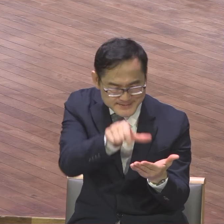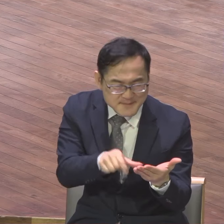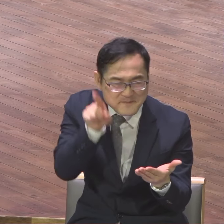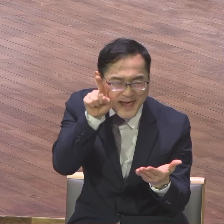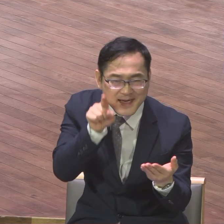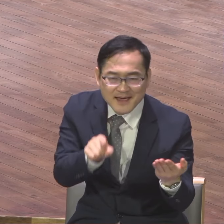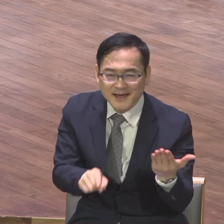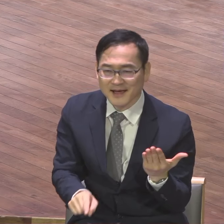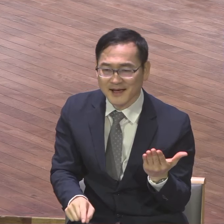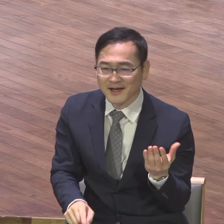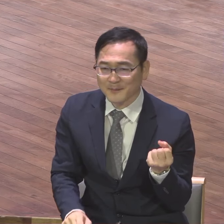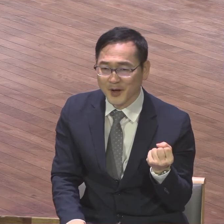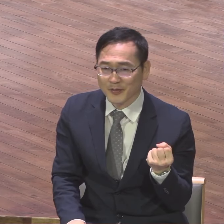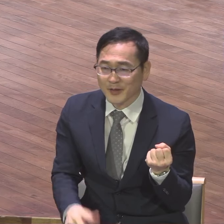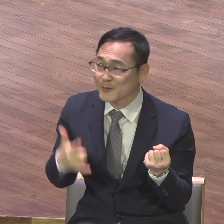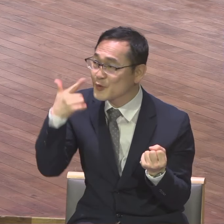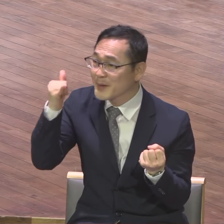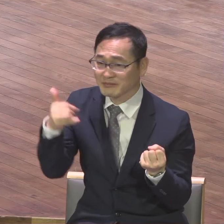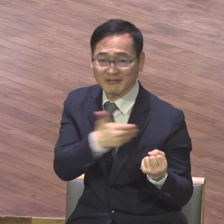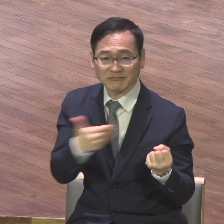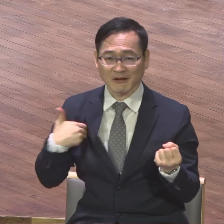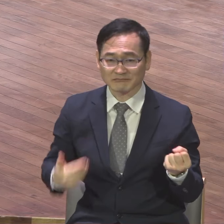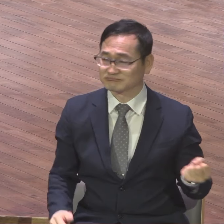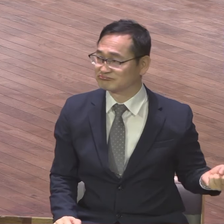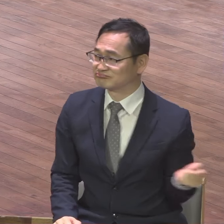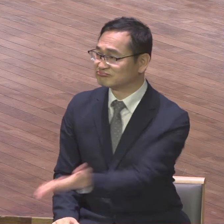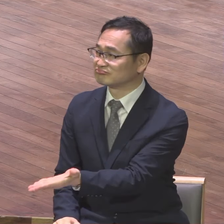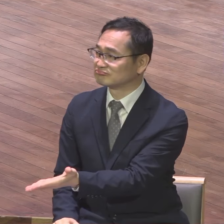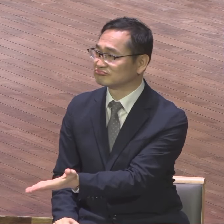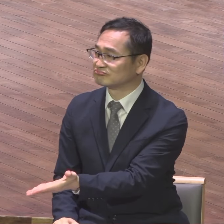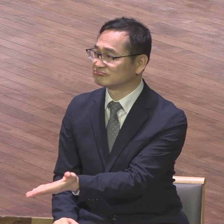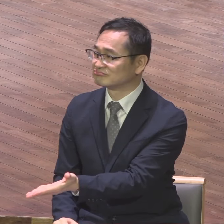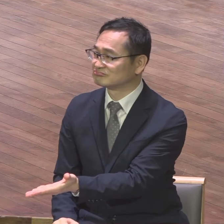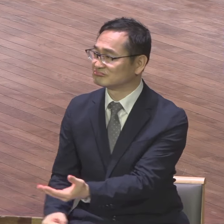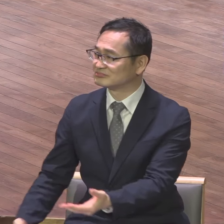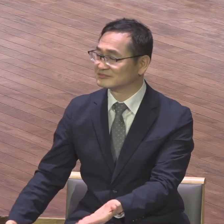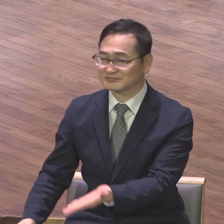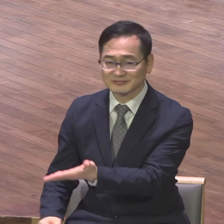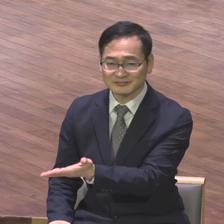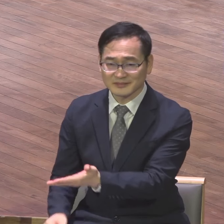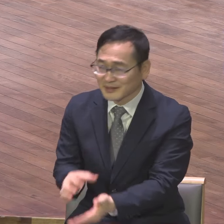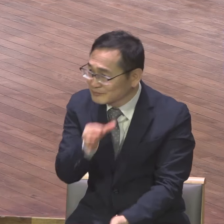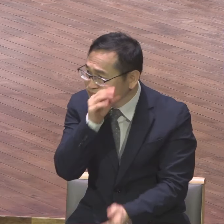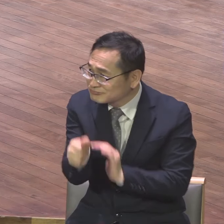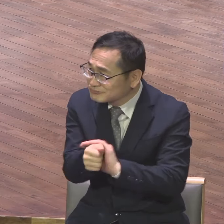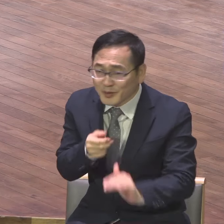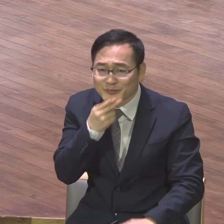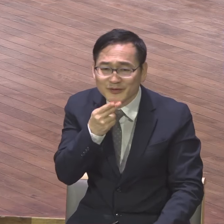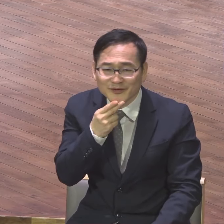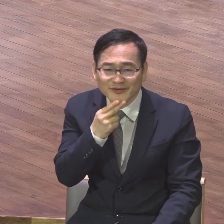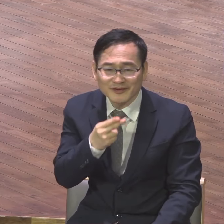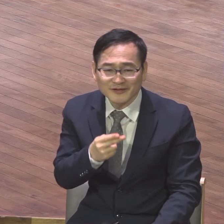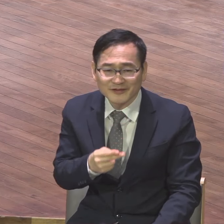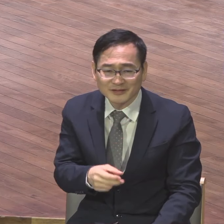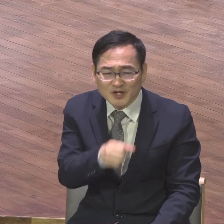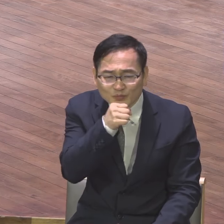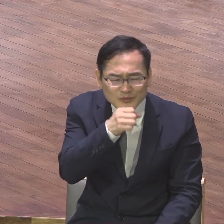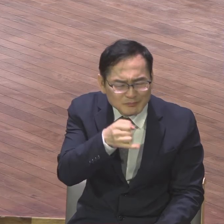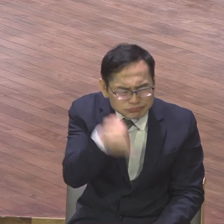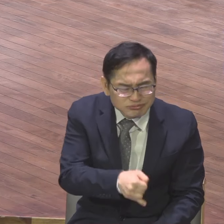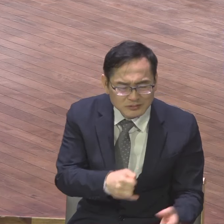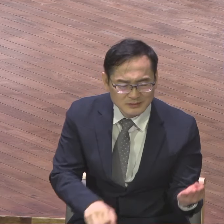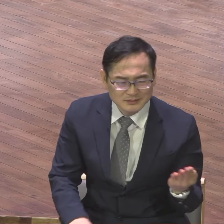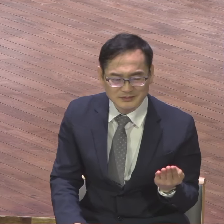100점, 성적이 잘 나오면 부모 앞에 모여 당당하지요. 딱 이렇게 힘주지요. 부모 앞에 당당합니다. 그런데 성적이 잘 안